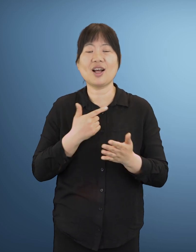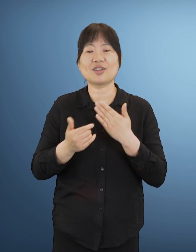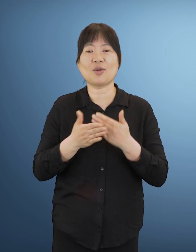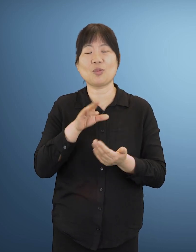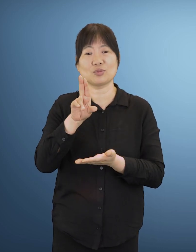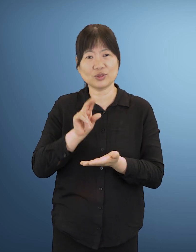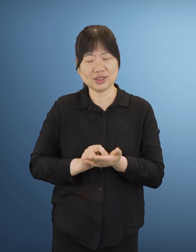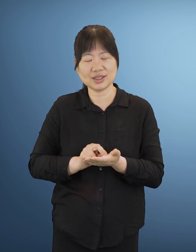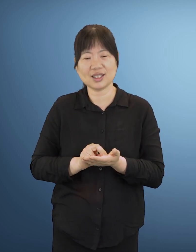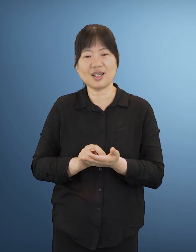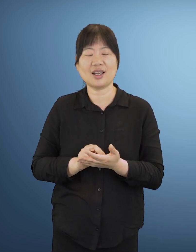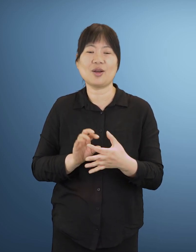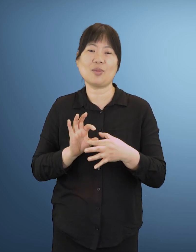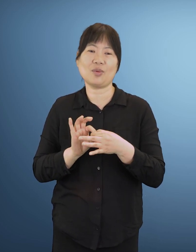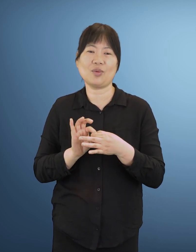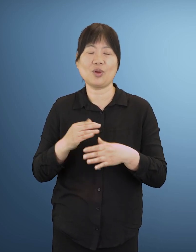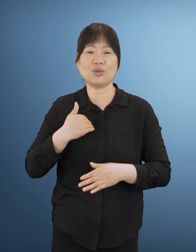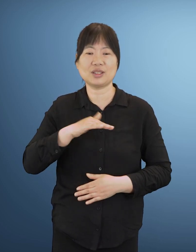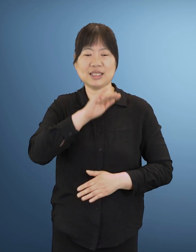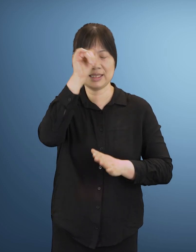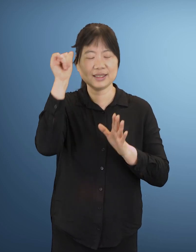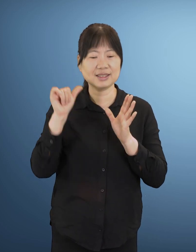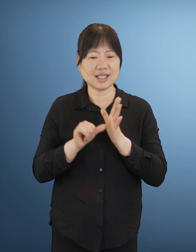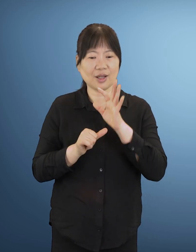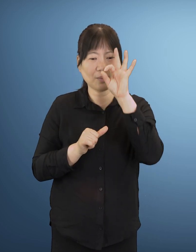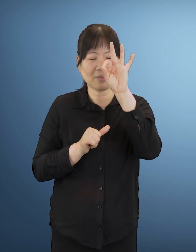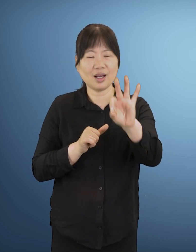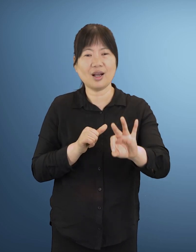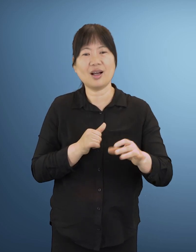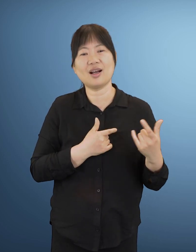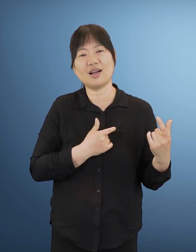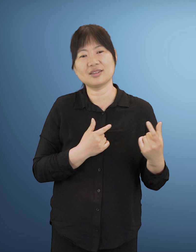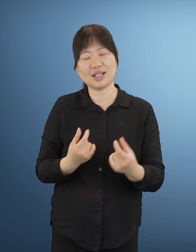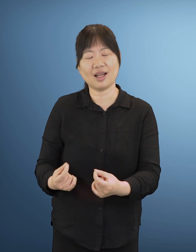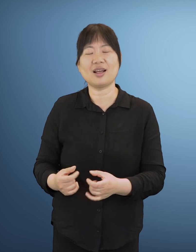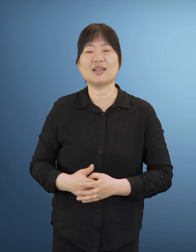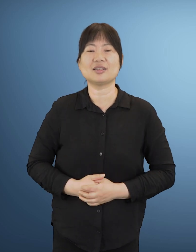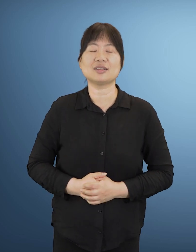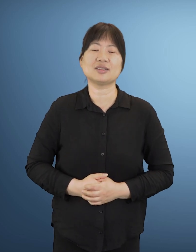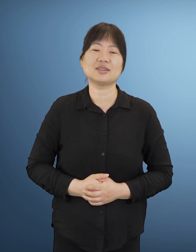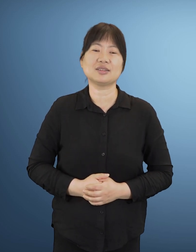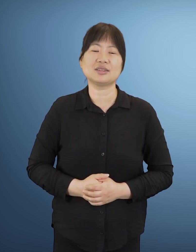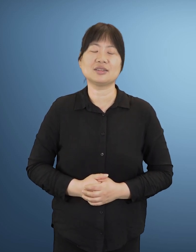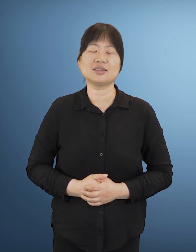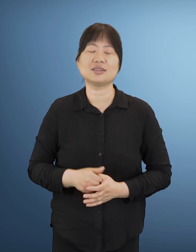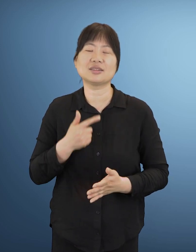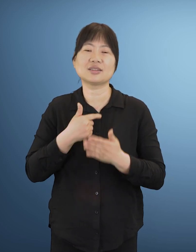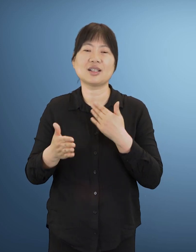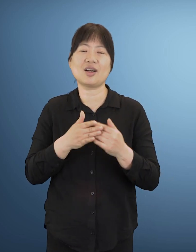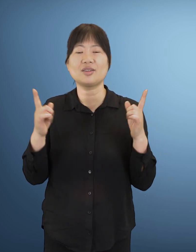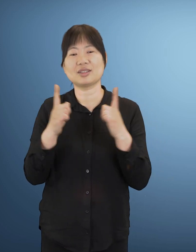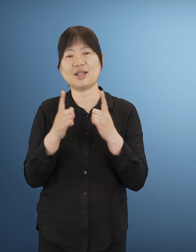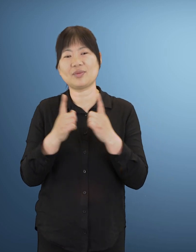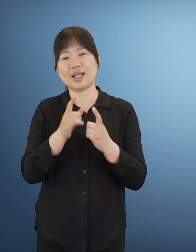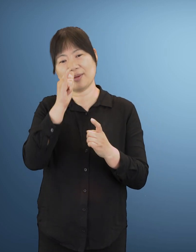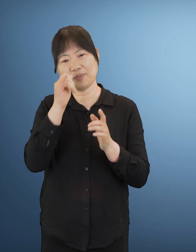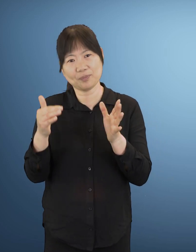겪는 문제까지 우리 인생에는 다 그거를 겪고